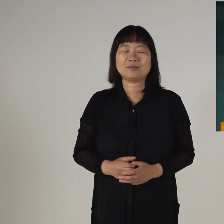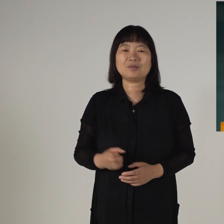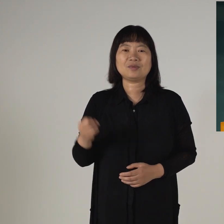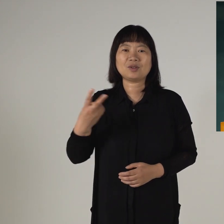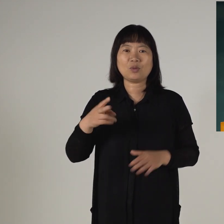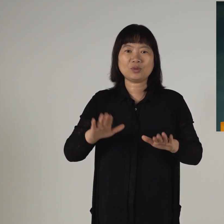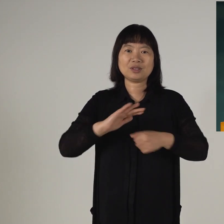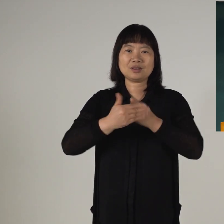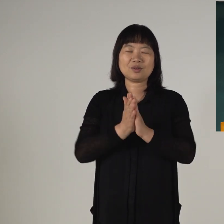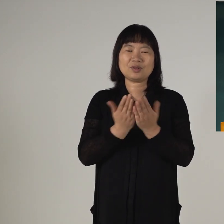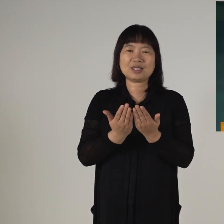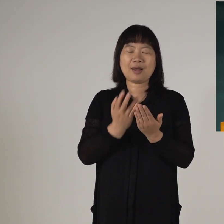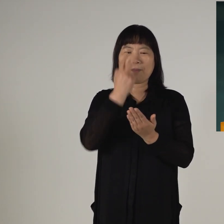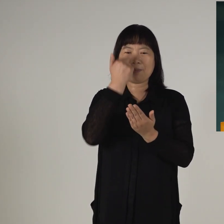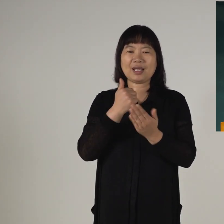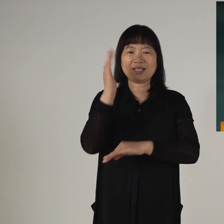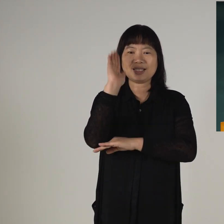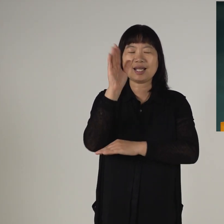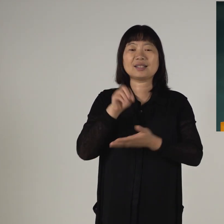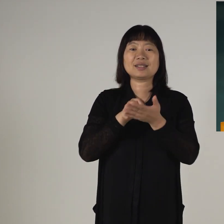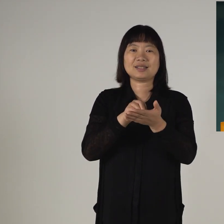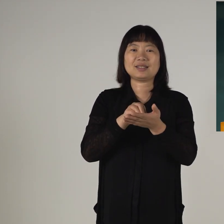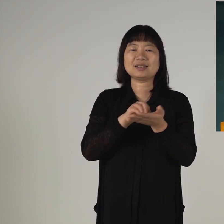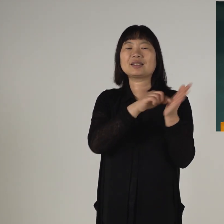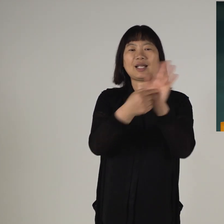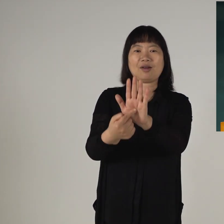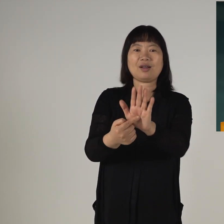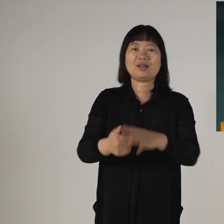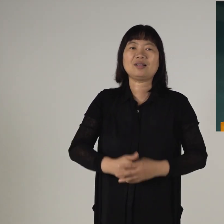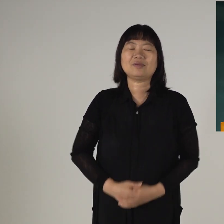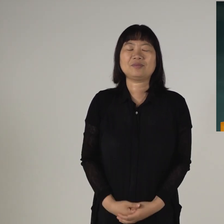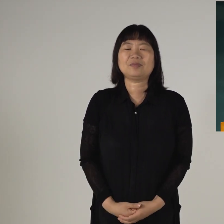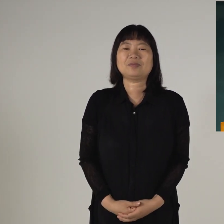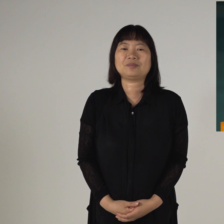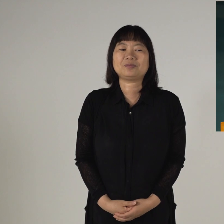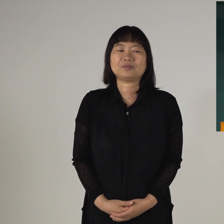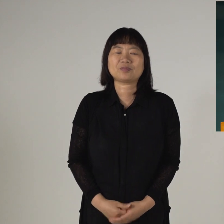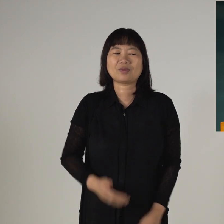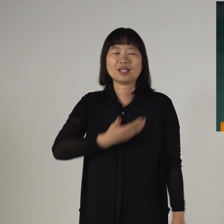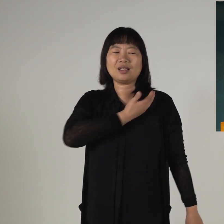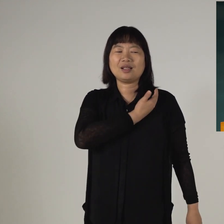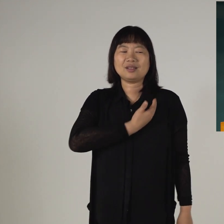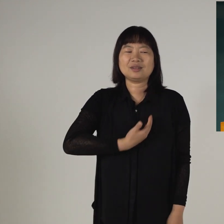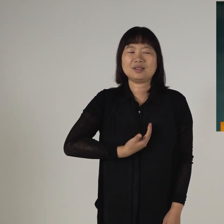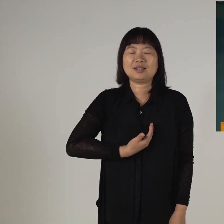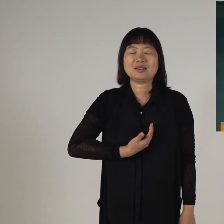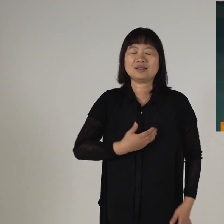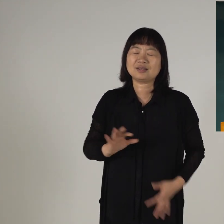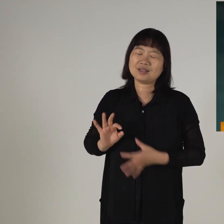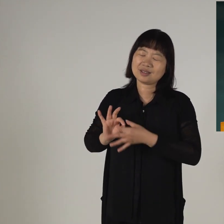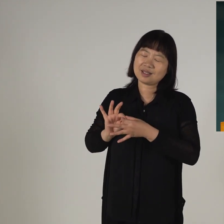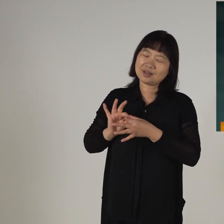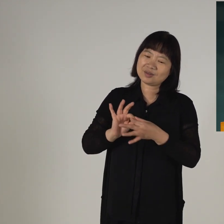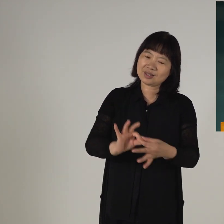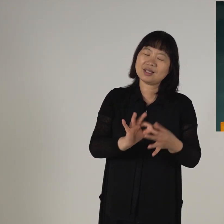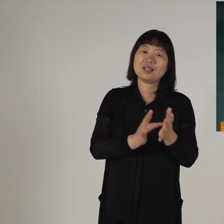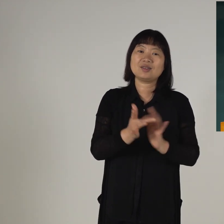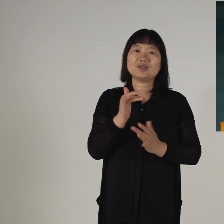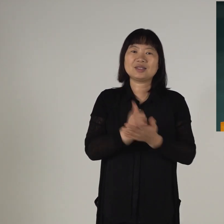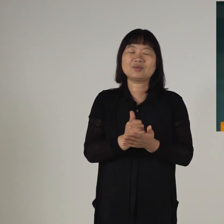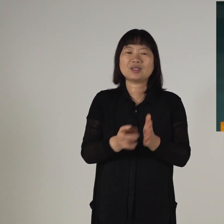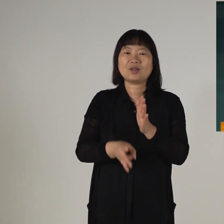그리고 오늘 본문에 맹인 얘기가 등장을 하는 거예요. 그러니까 제자들의 이 끊임없는